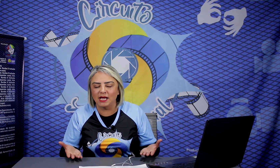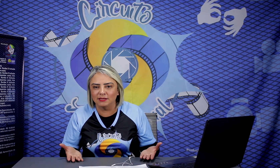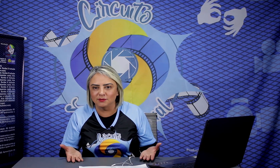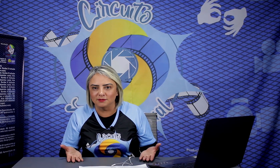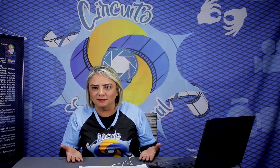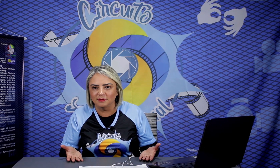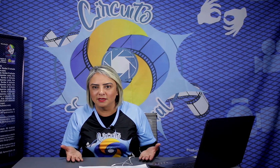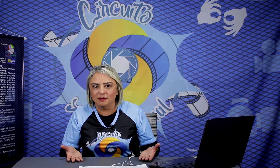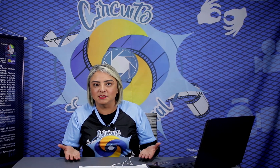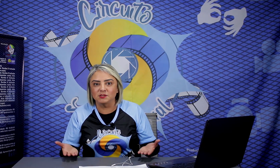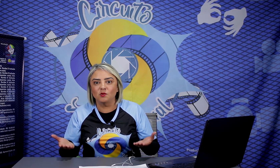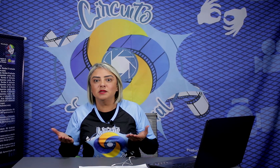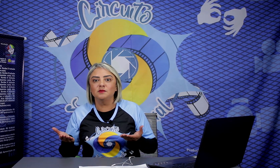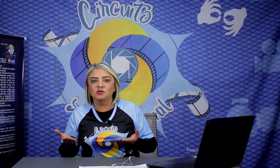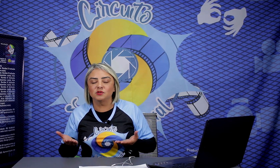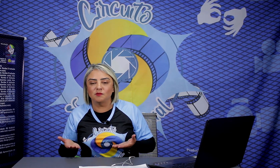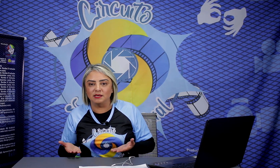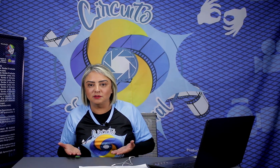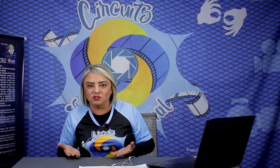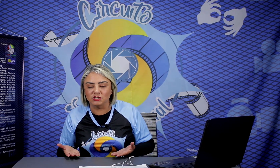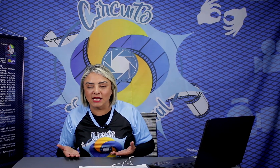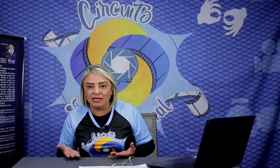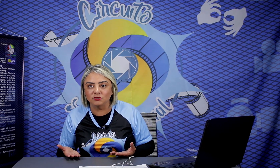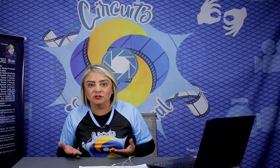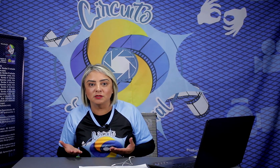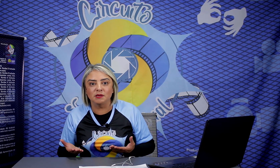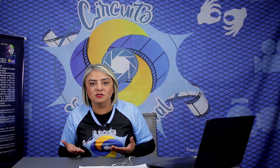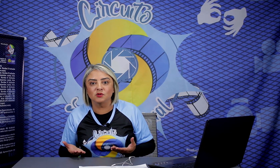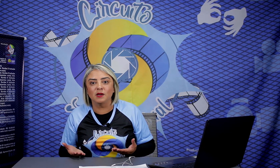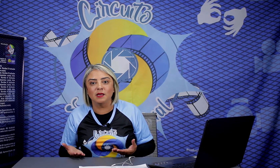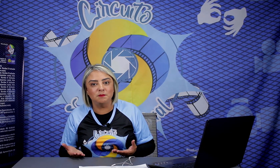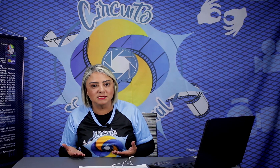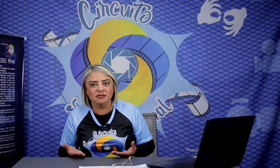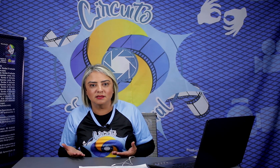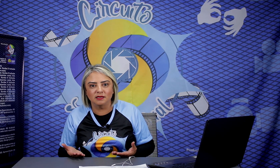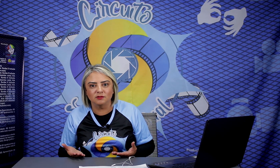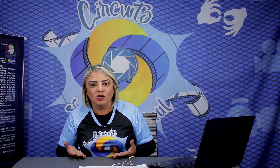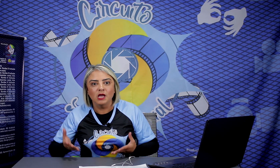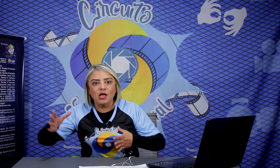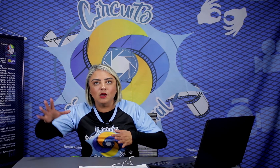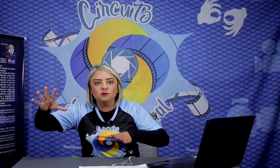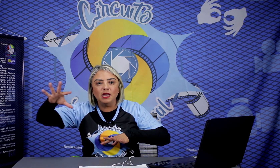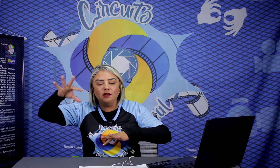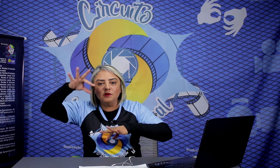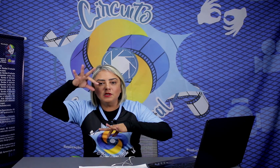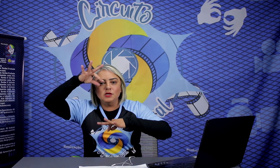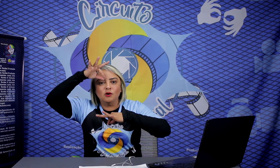teatro. Mas quando eu estou ali no teatro, eu também estou representando. Eu tenho que,